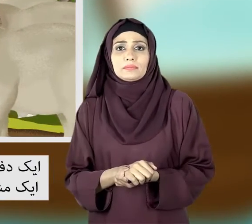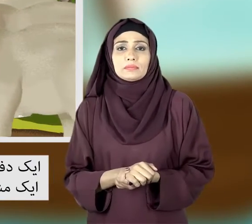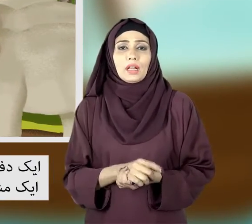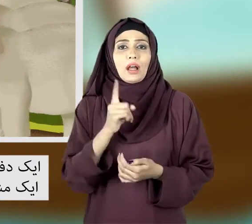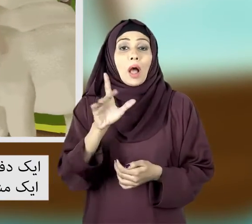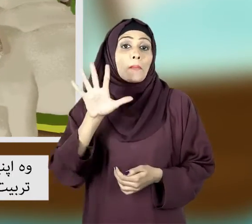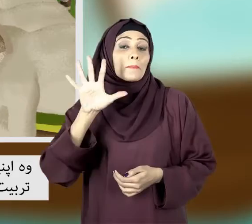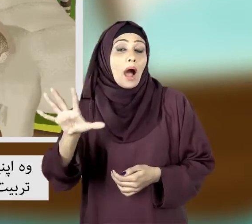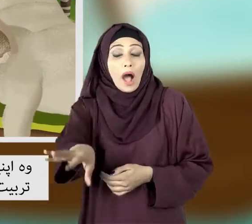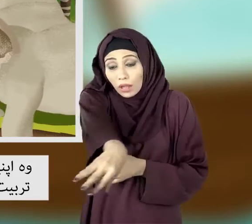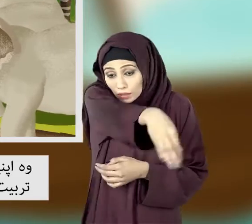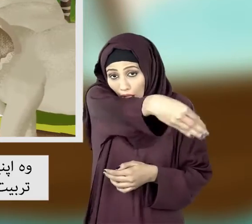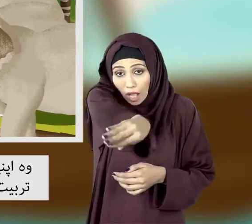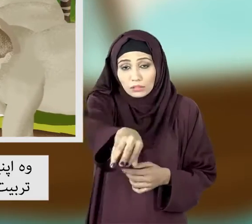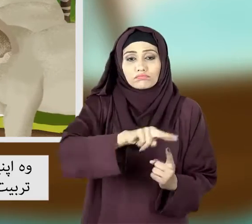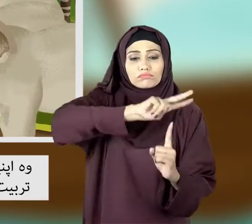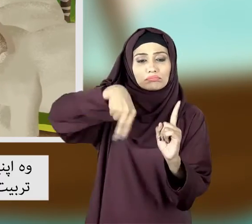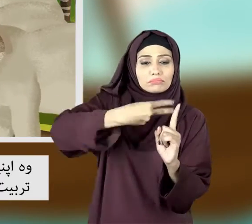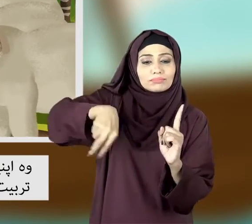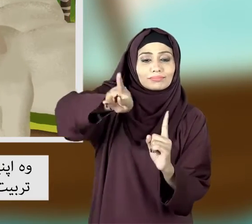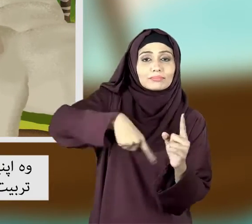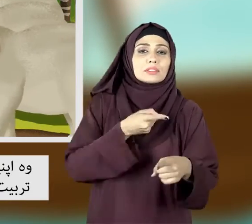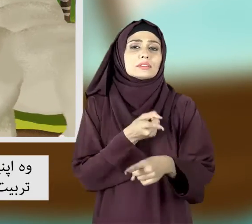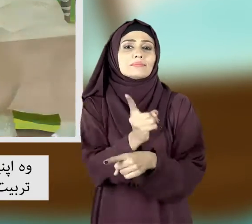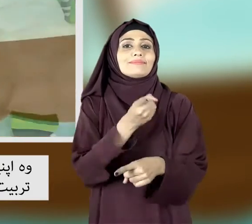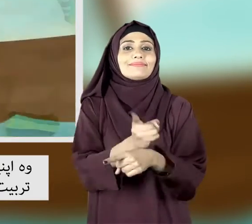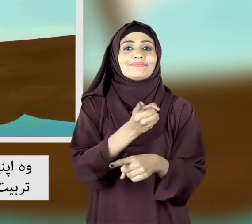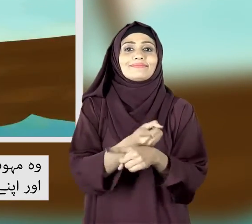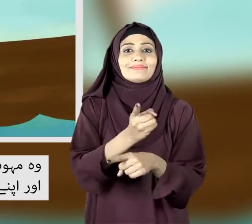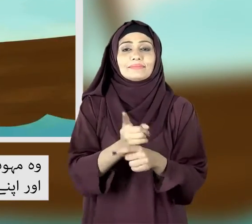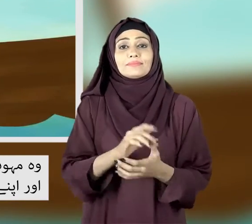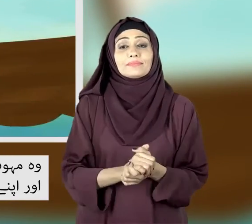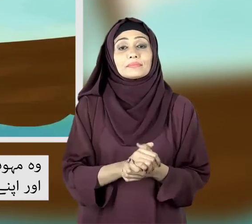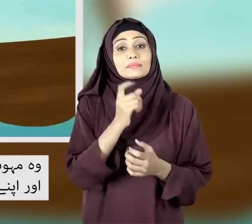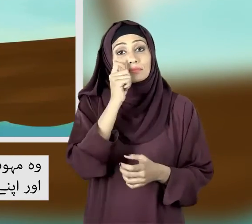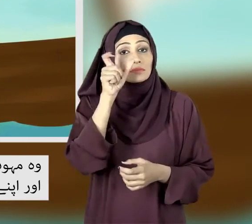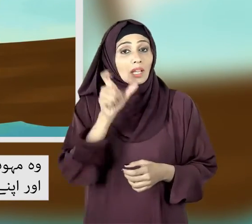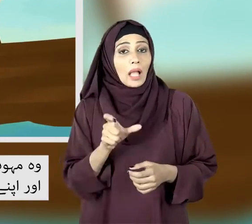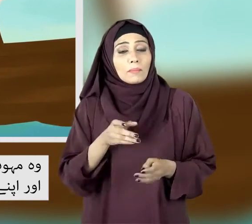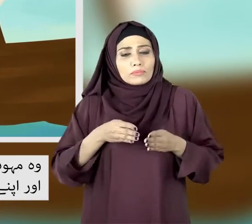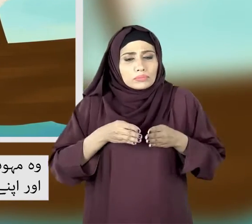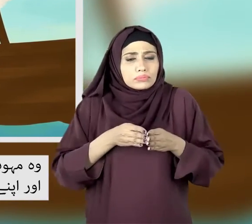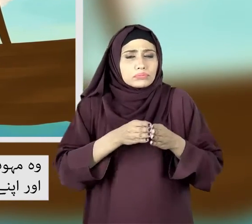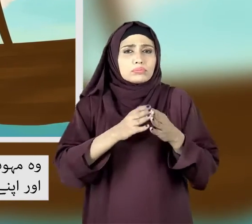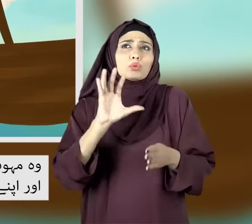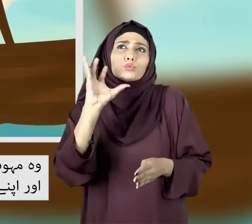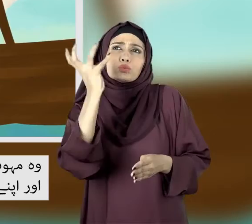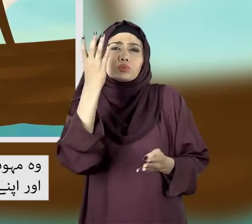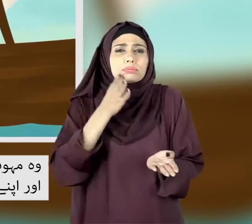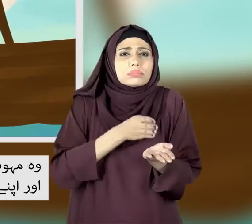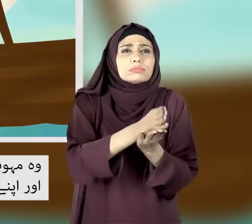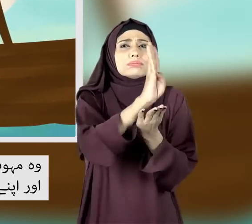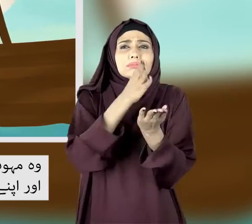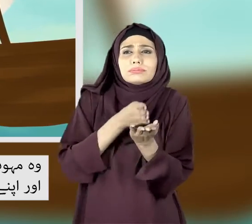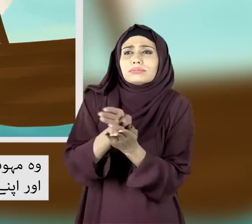تھا۔ وہ اپنے 5 ہاتھیوں کی سرکس کے لیے تربیت کرتا تھا۔ وہ مہوت بحری جہازوں میں دنیا بھر